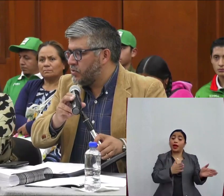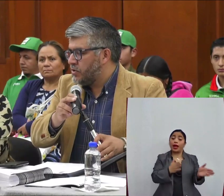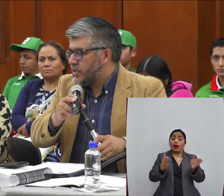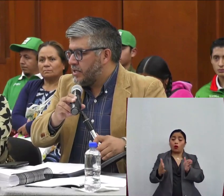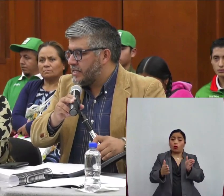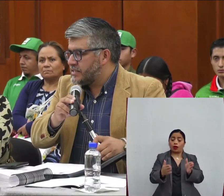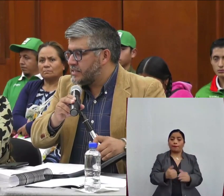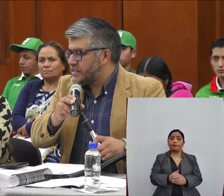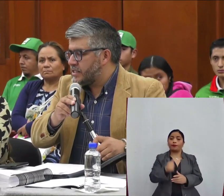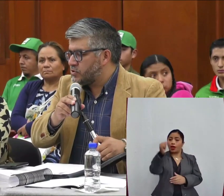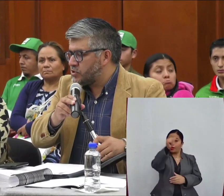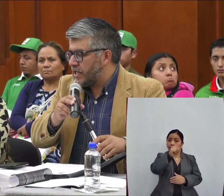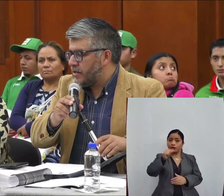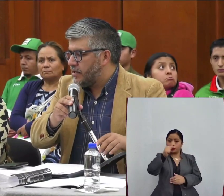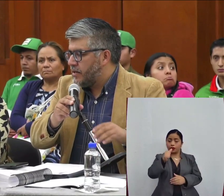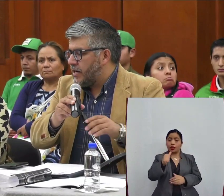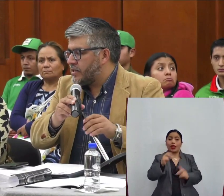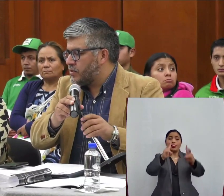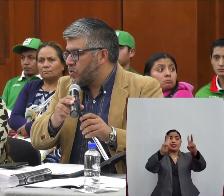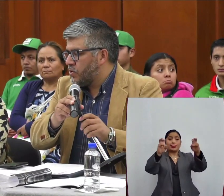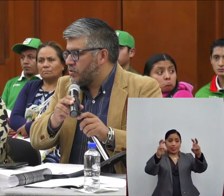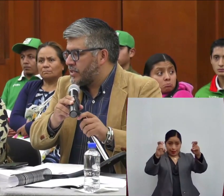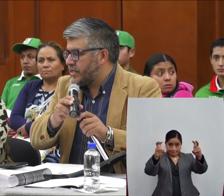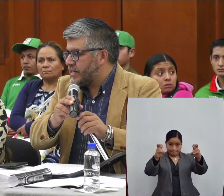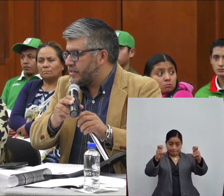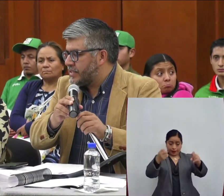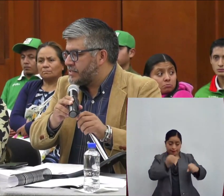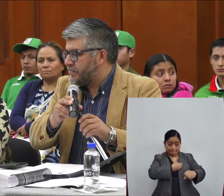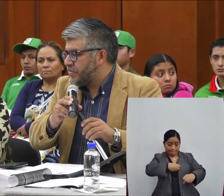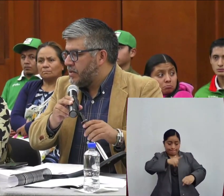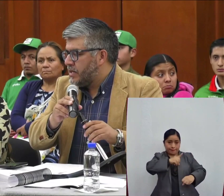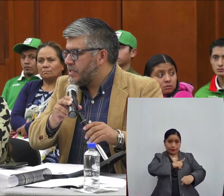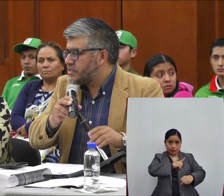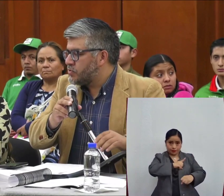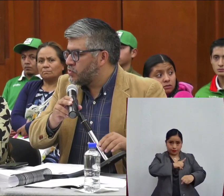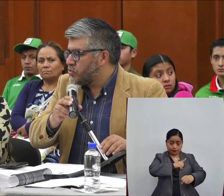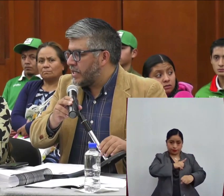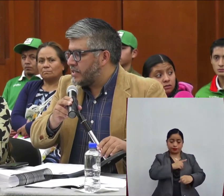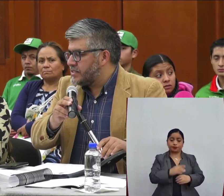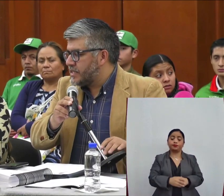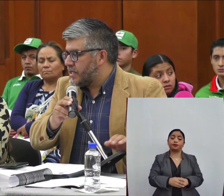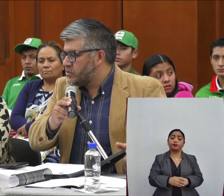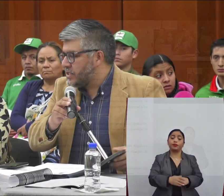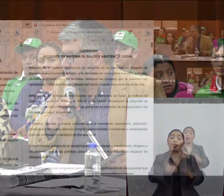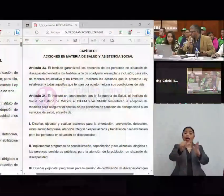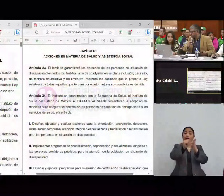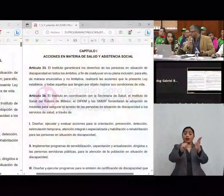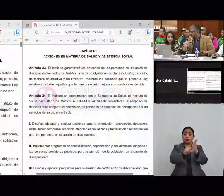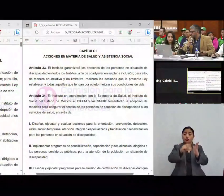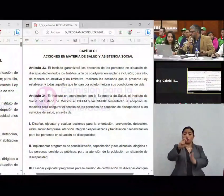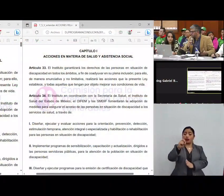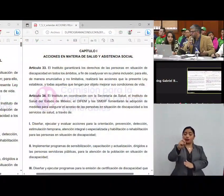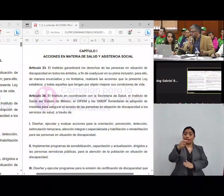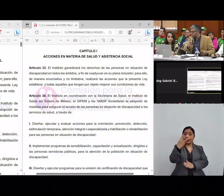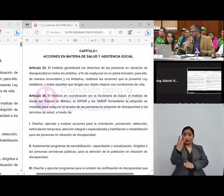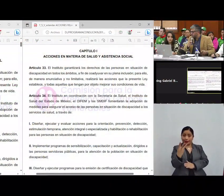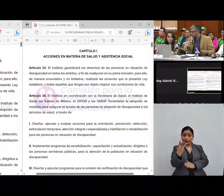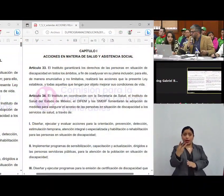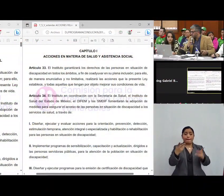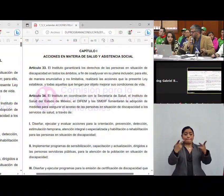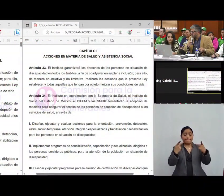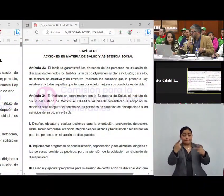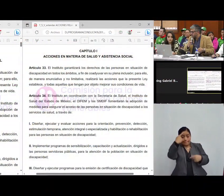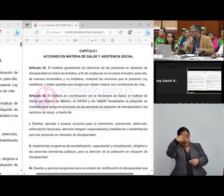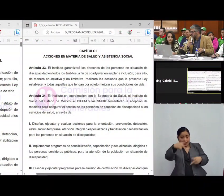salud y asistencia social. Artículo 33. El Instituto garantizará los derechos de las personas en situación